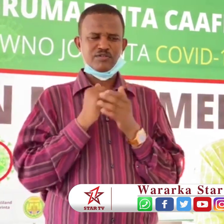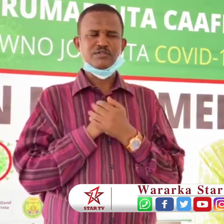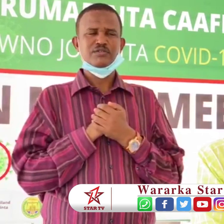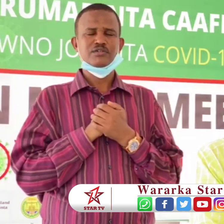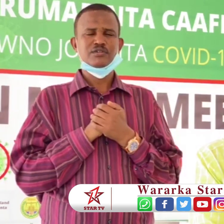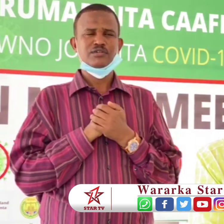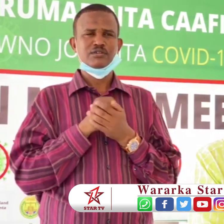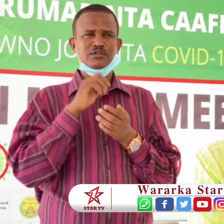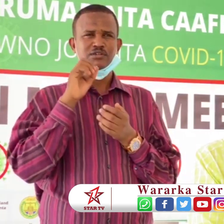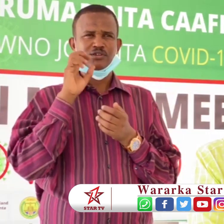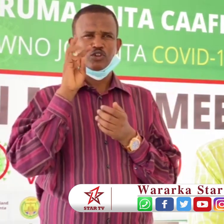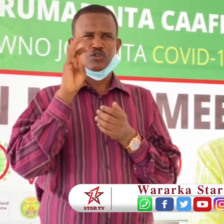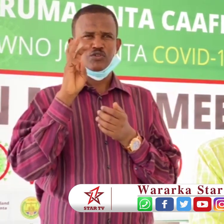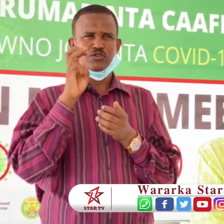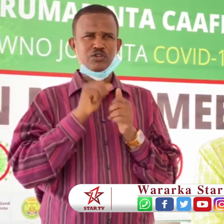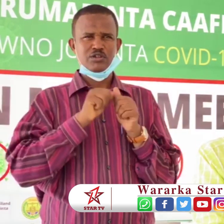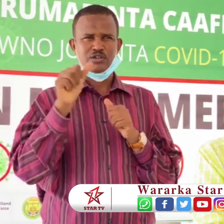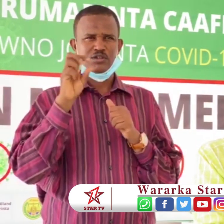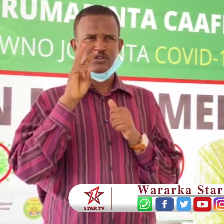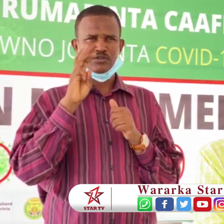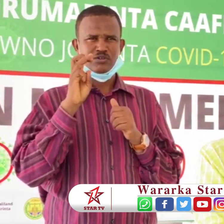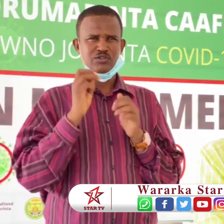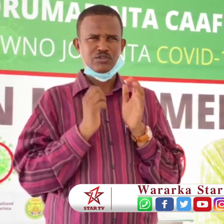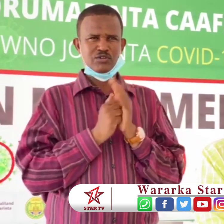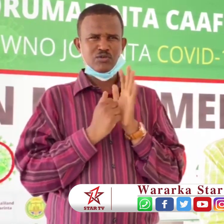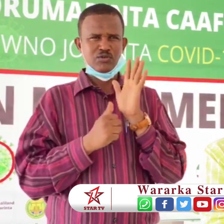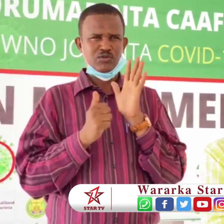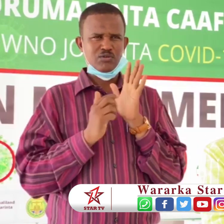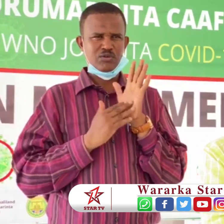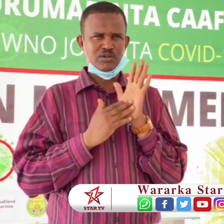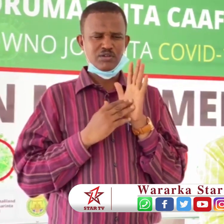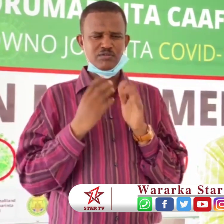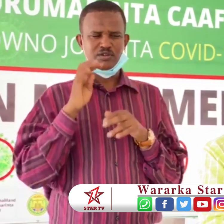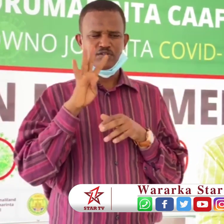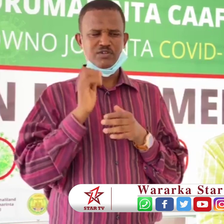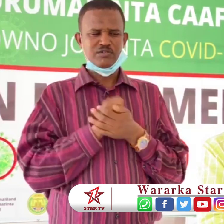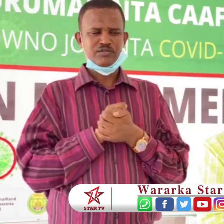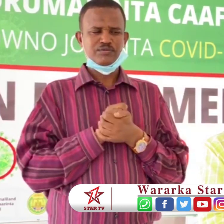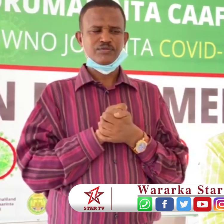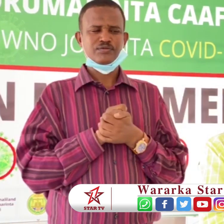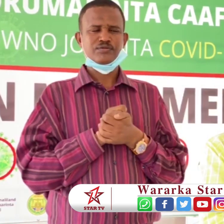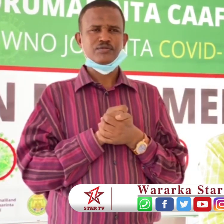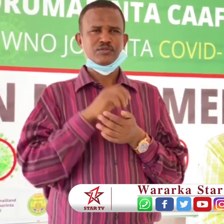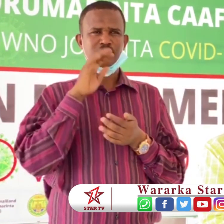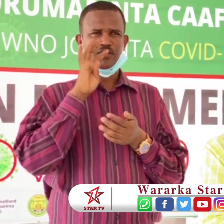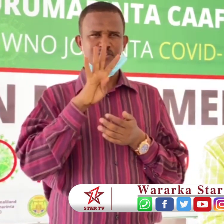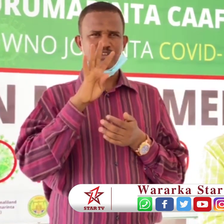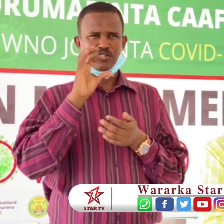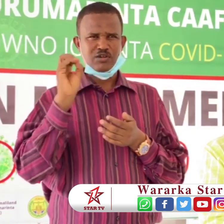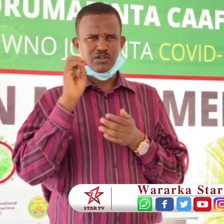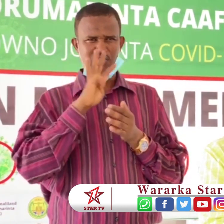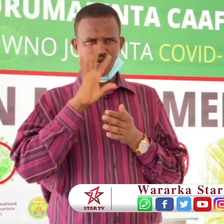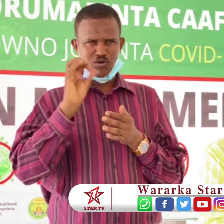jirna waa 4 qof 40 jir ilaa 49 jirna waa 1 qof 50 jir ilaa 59